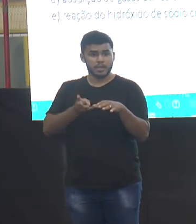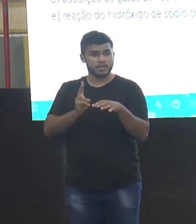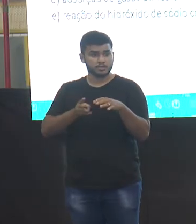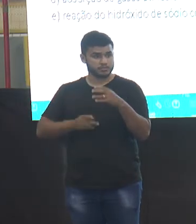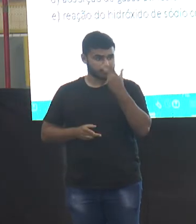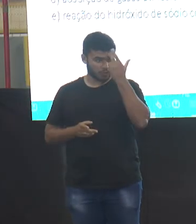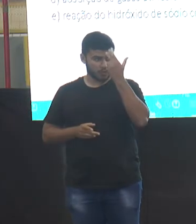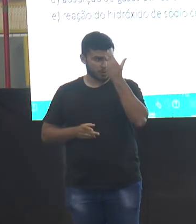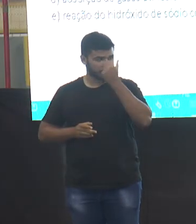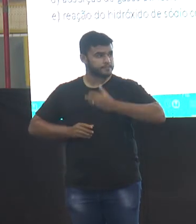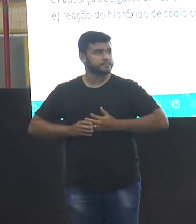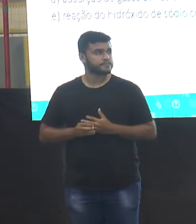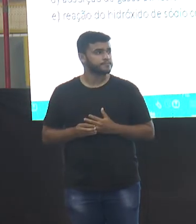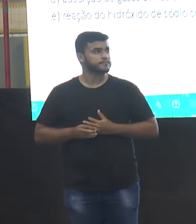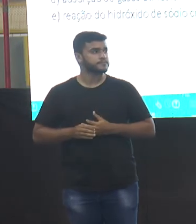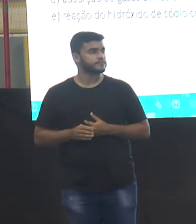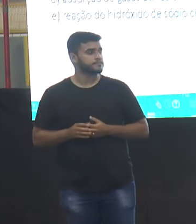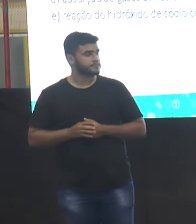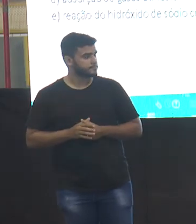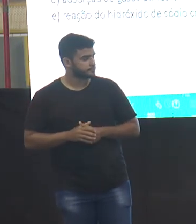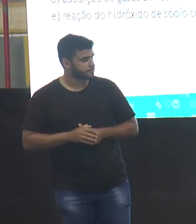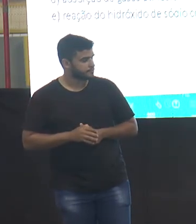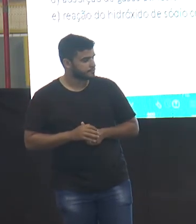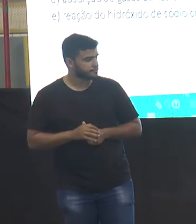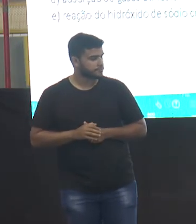Primeira, qualidade de vocês, fantástica.